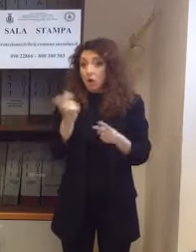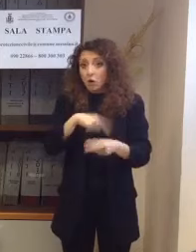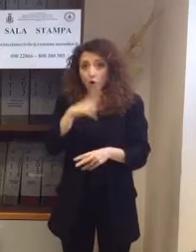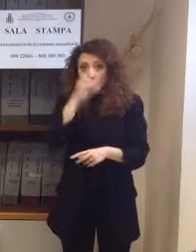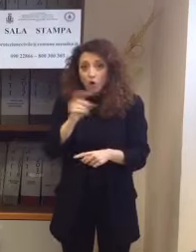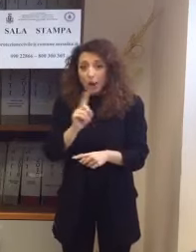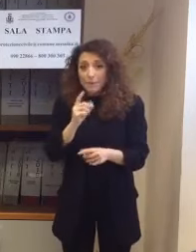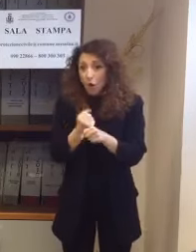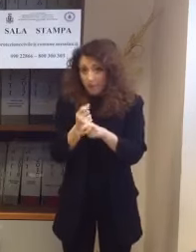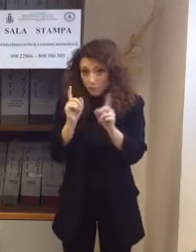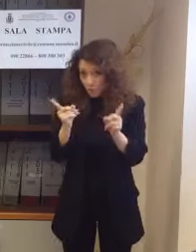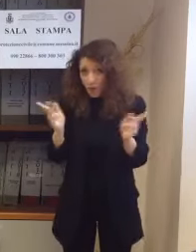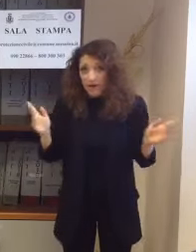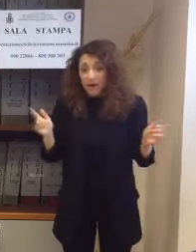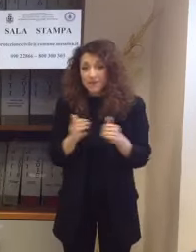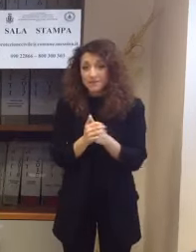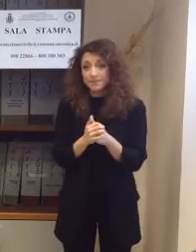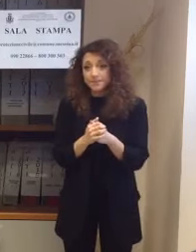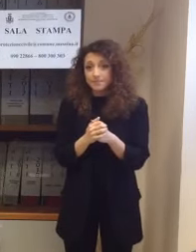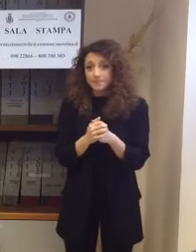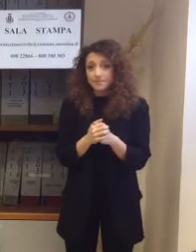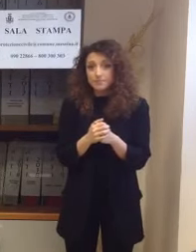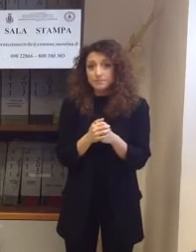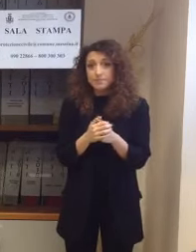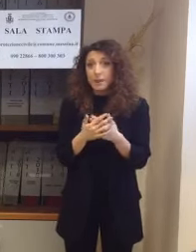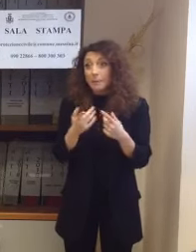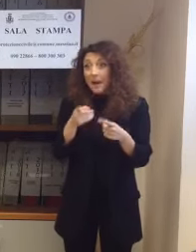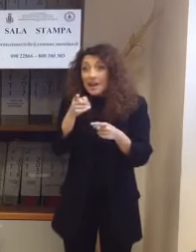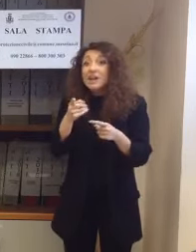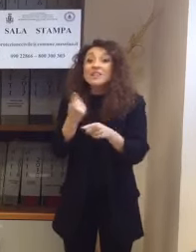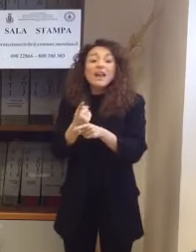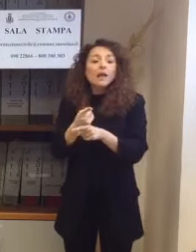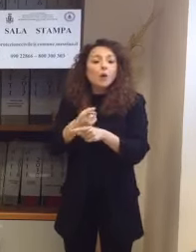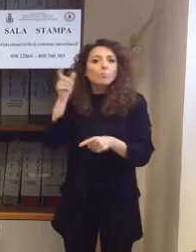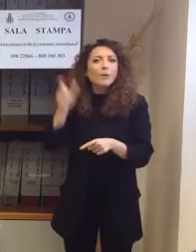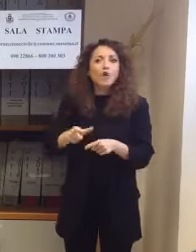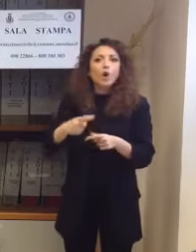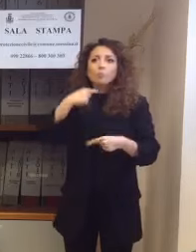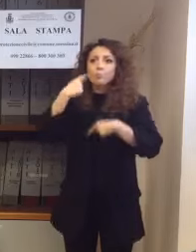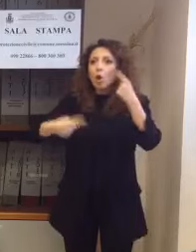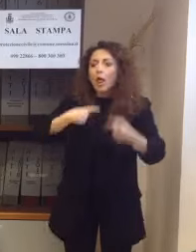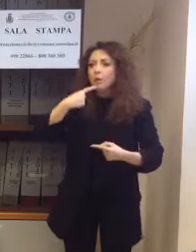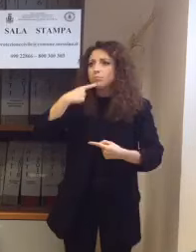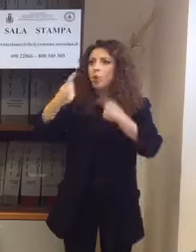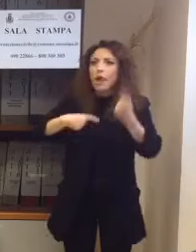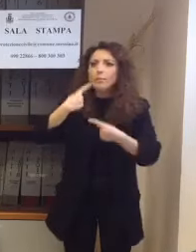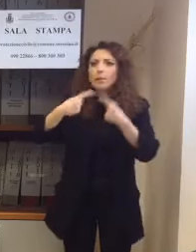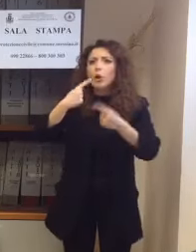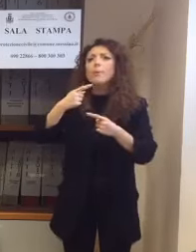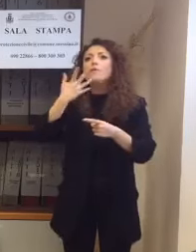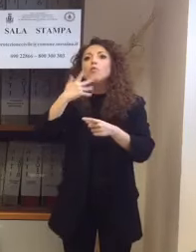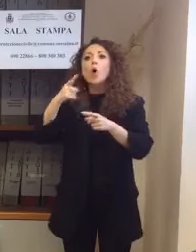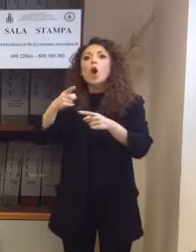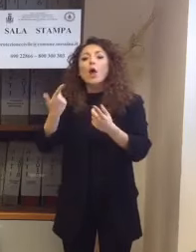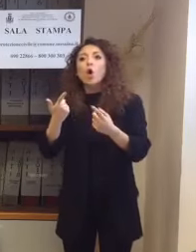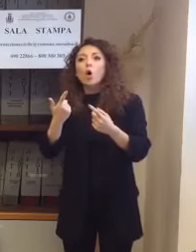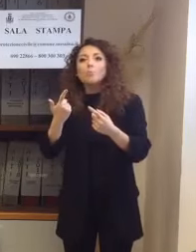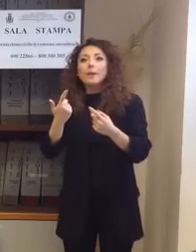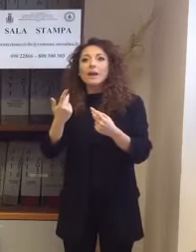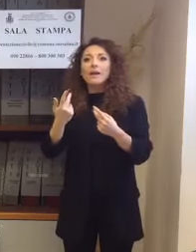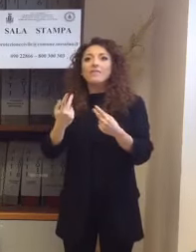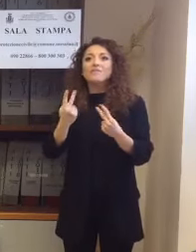tanto deve per forza creare polemica per ricordare ai siciliani che lui esiste. Beh, esistere